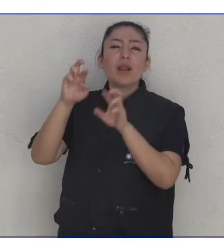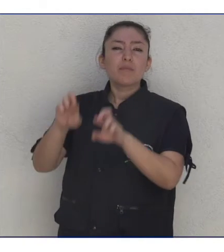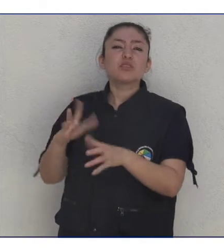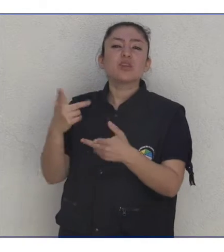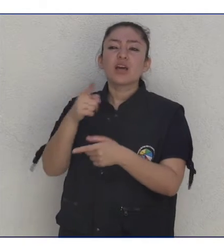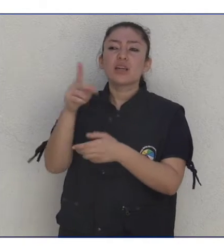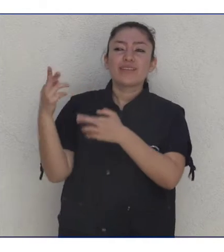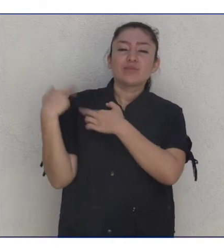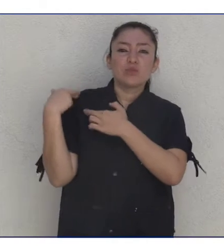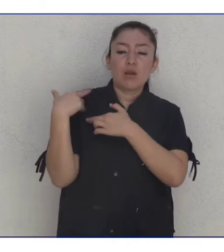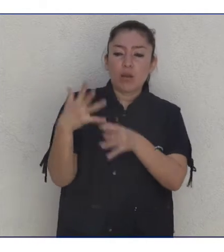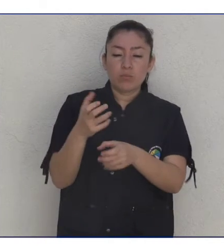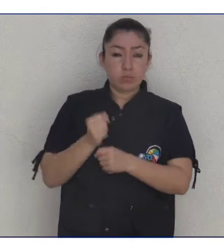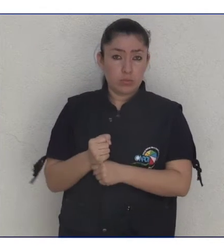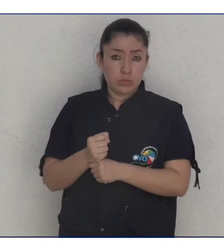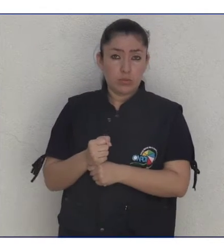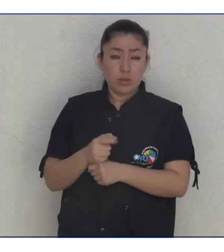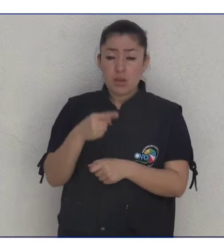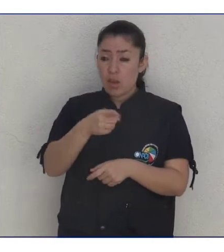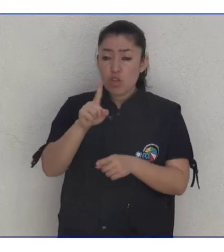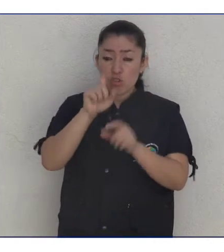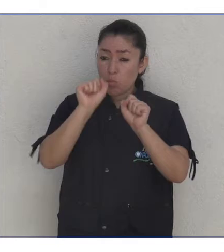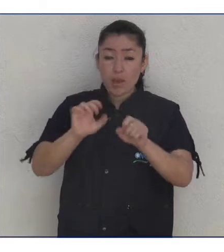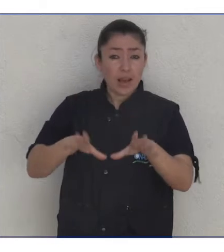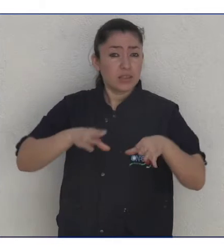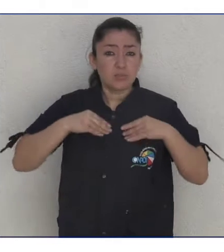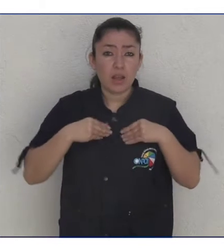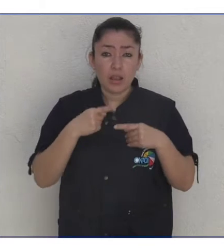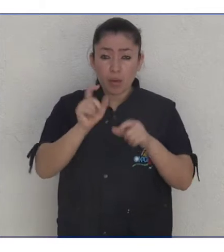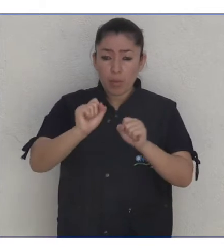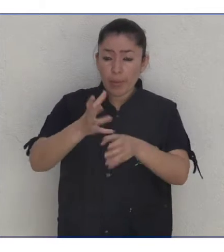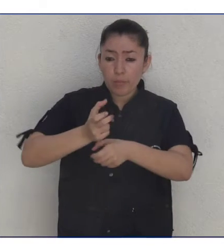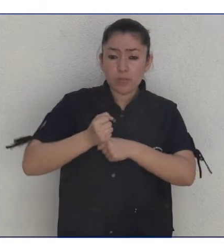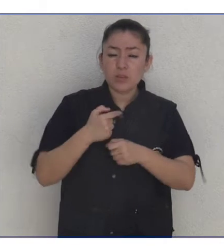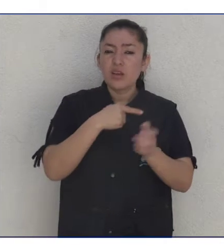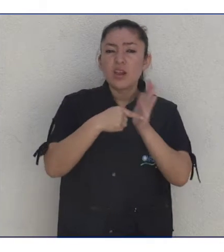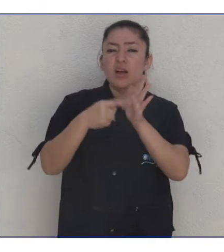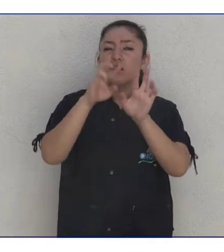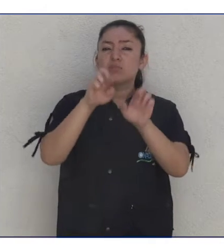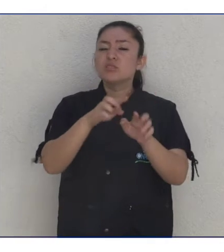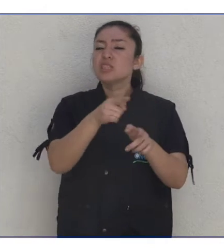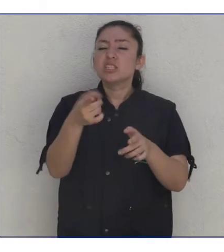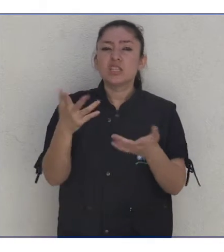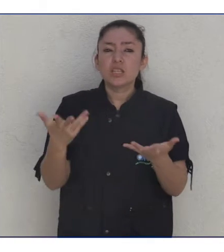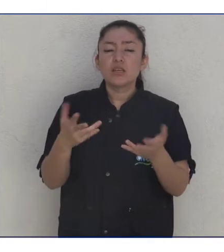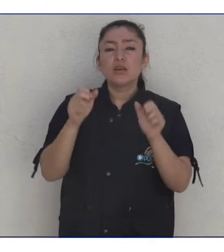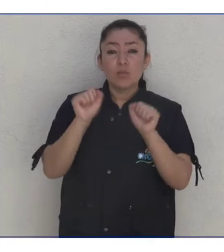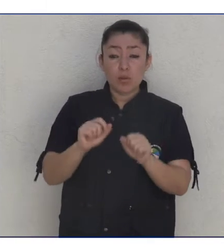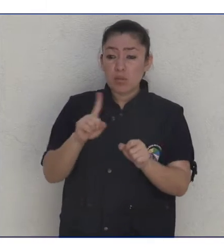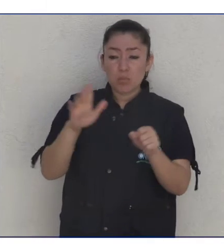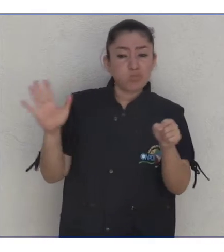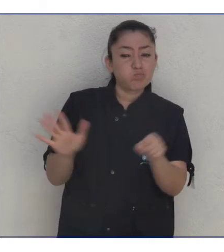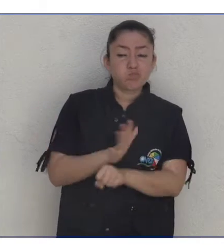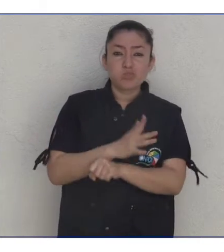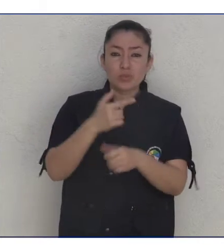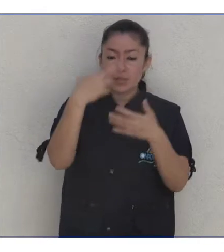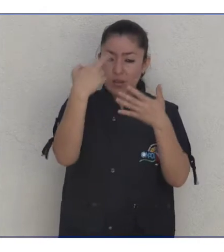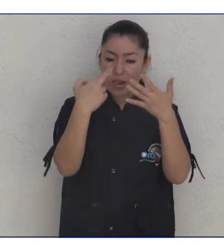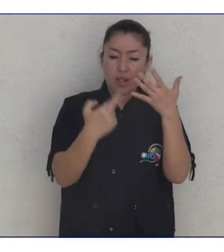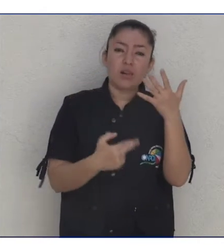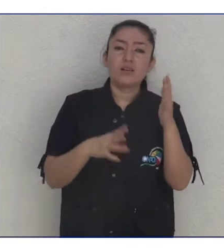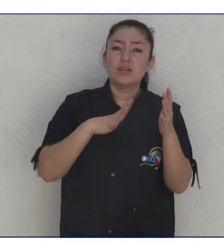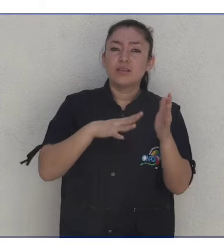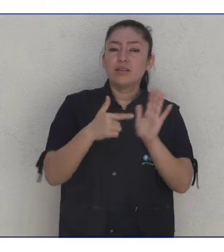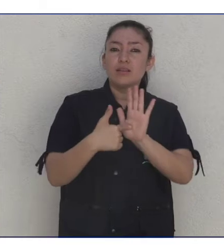su conservación. Son nulas aquellas resoluciones que clasifiquen la información como confidencial o reservada si éstas no llenan los